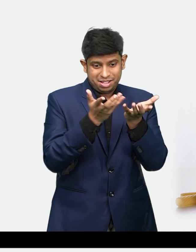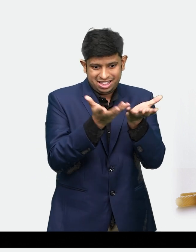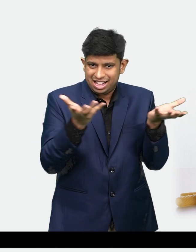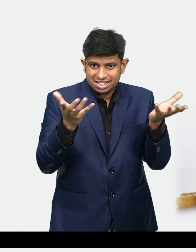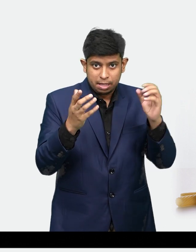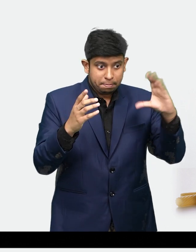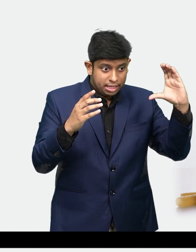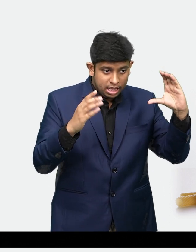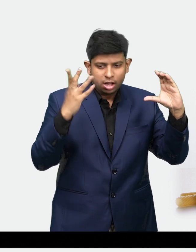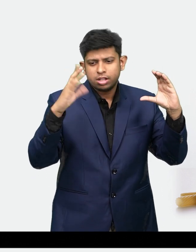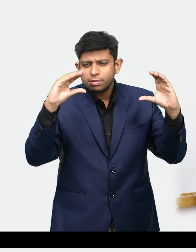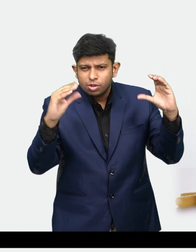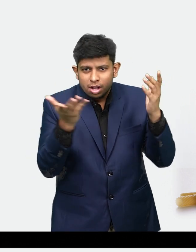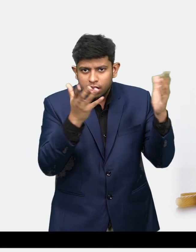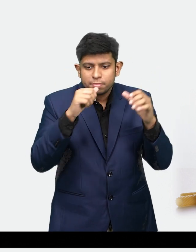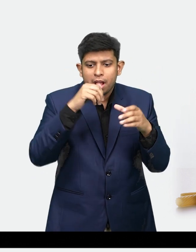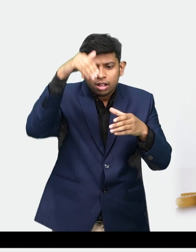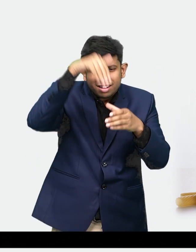సాపేక్ష సాంద్రత,